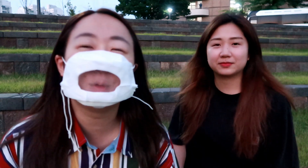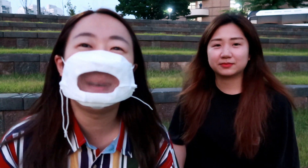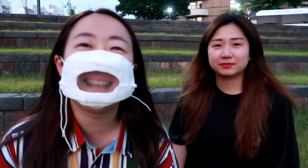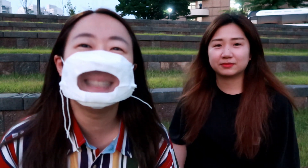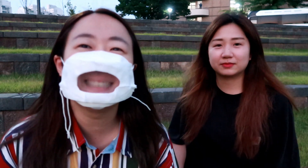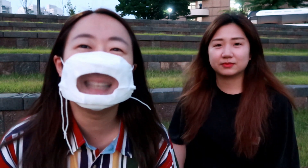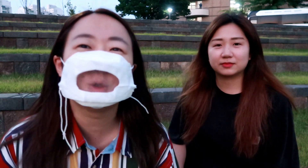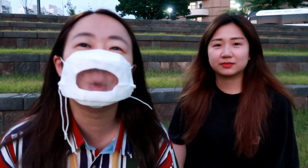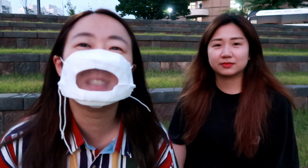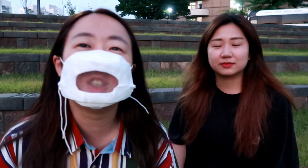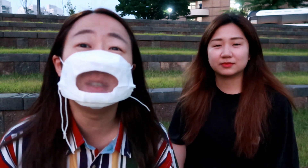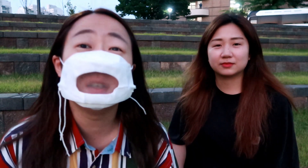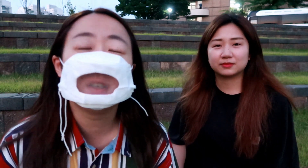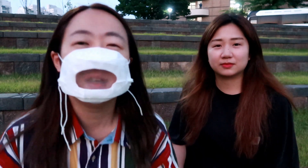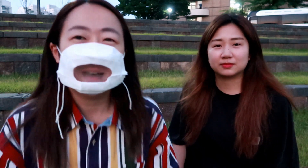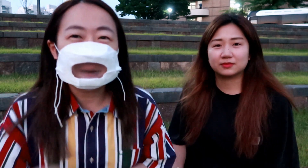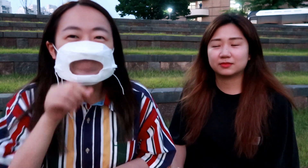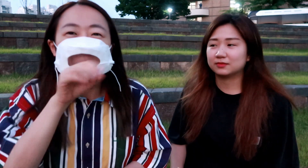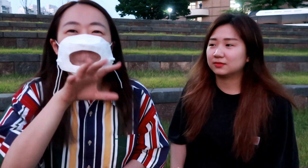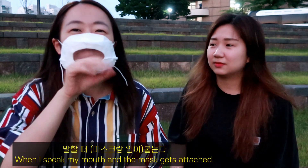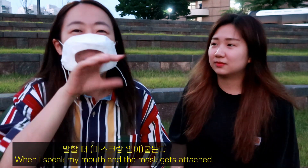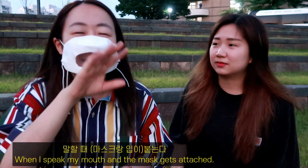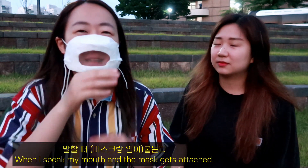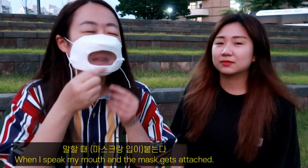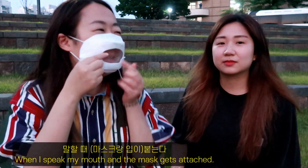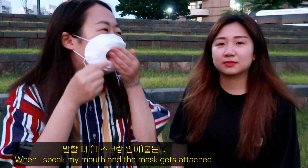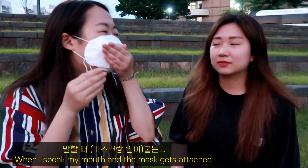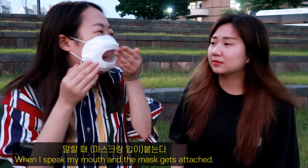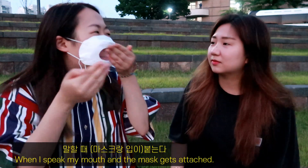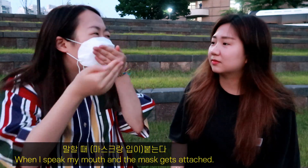무슨 말 하는지 알 수 있어? 그러니까 말할 때 이게 약간 붙어.